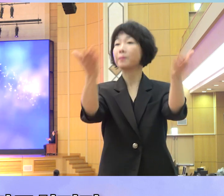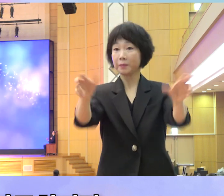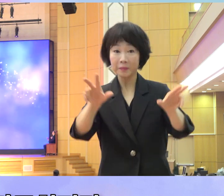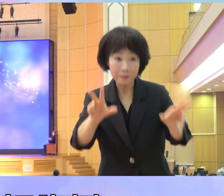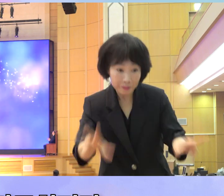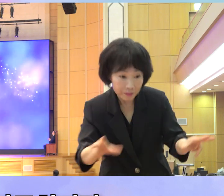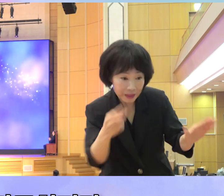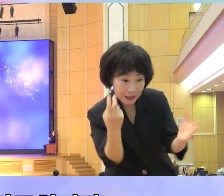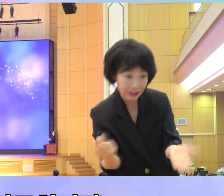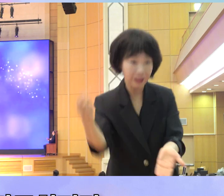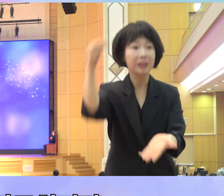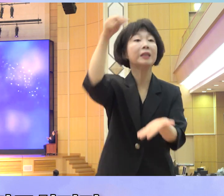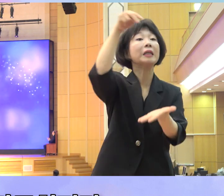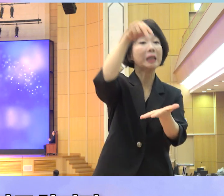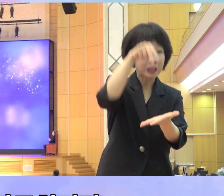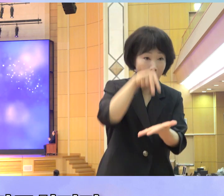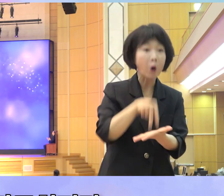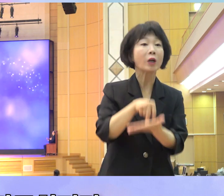내미시네.